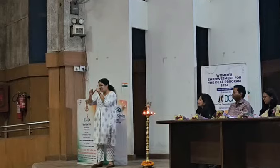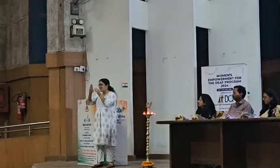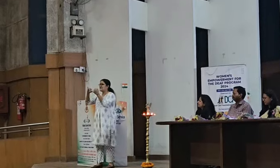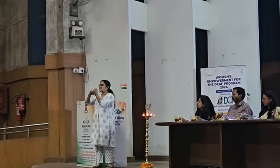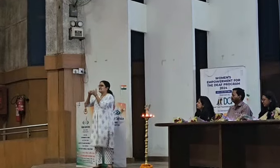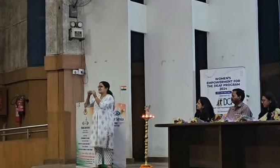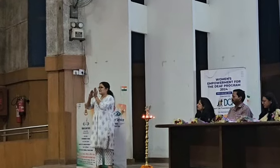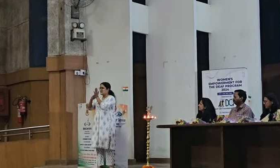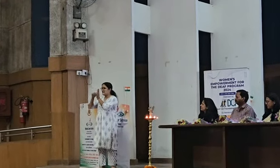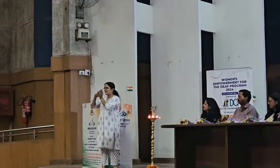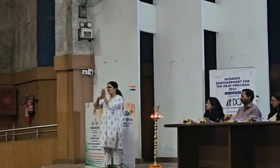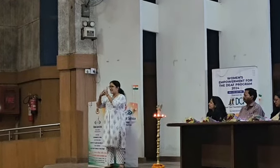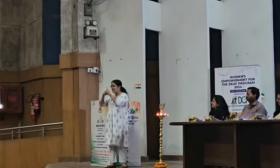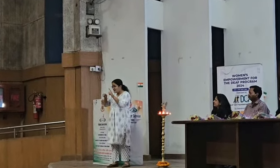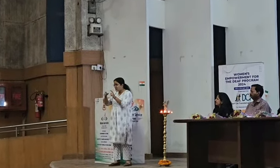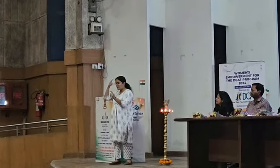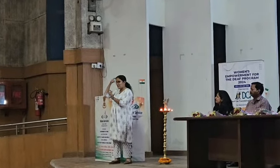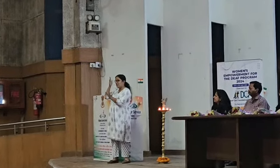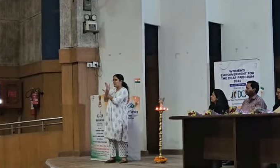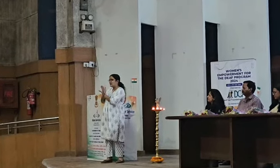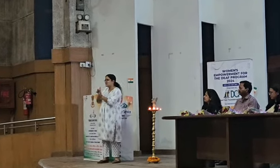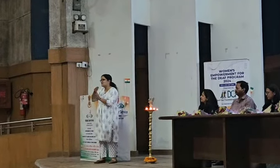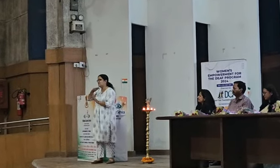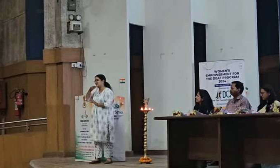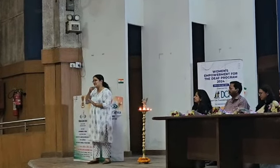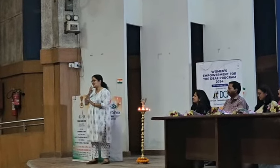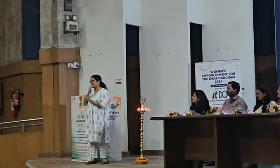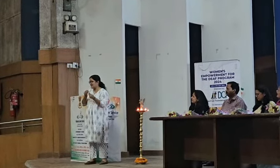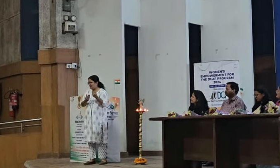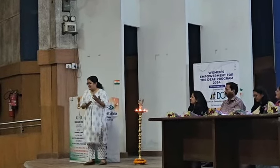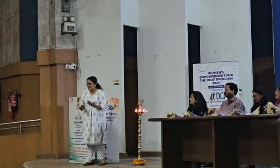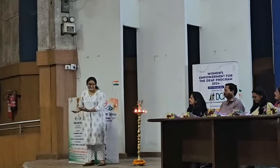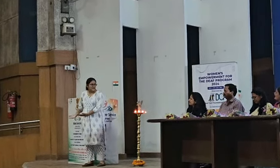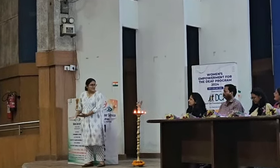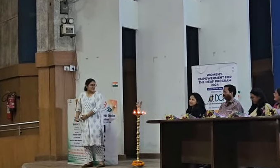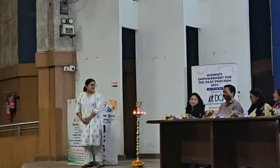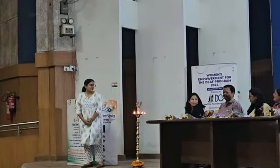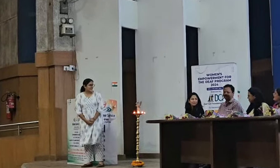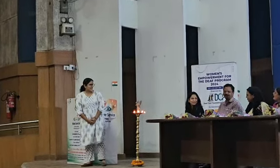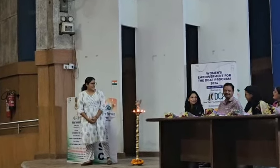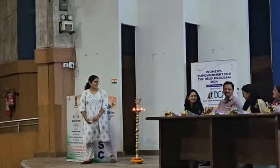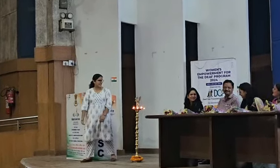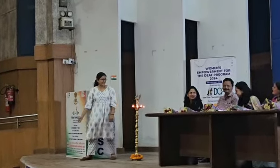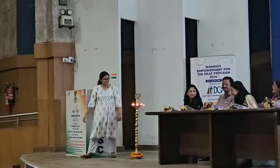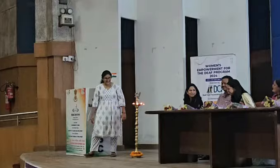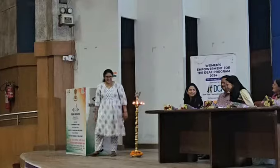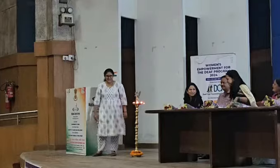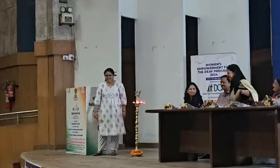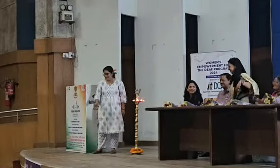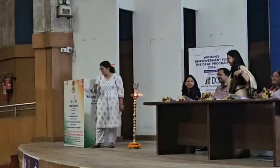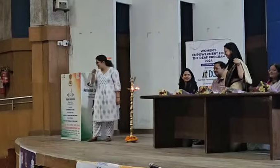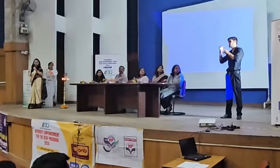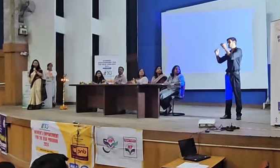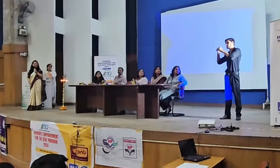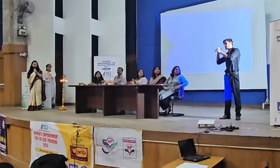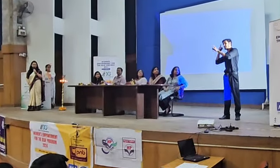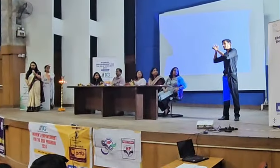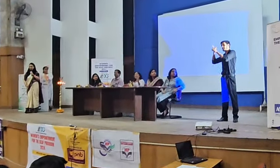साथ ही साथ आज मैं मिसेज लता जी को इनवाइट करना चाहूंगी, और मैं चाहती हूँ कि वो कुछ शब्द बोले आपको